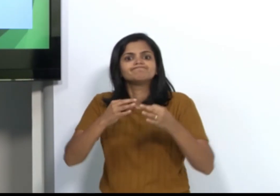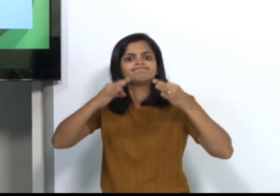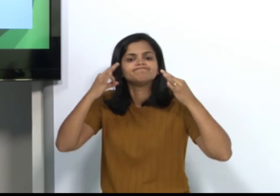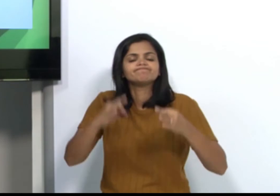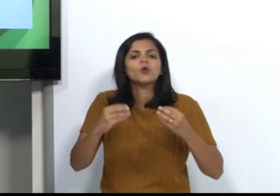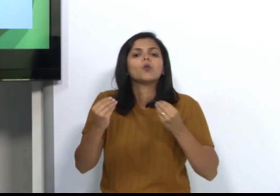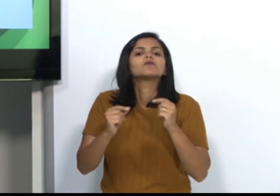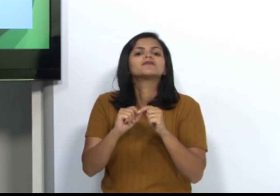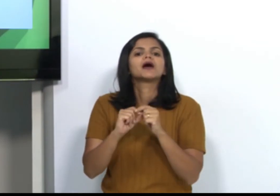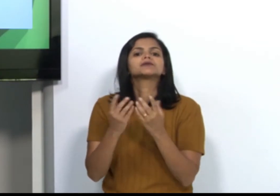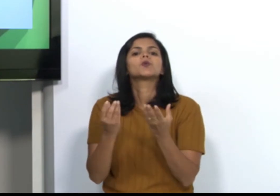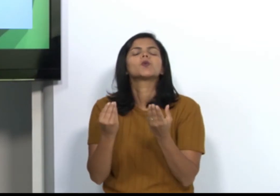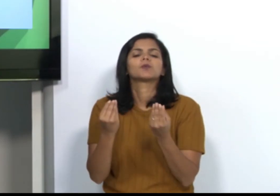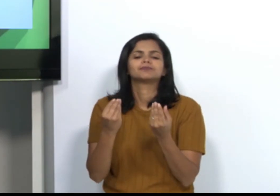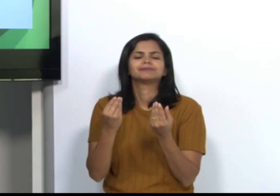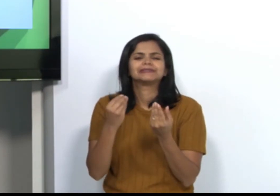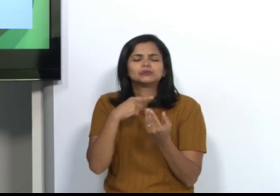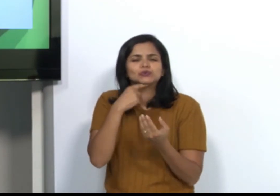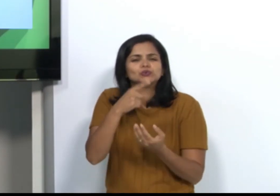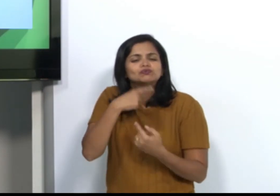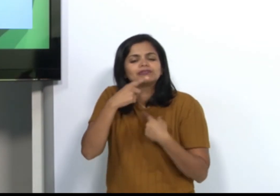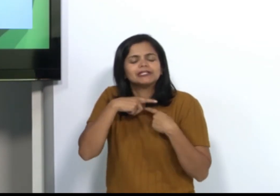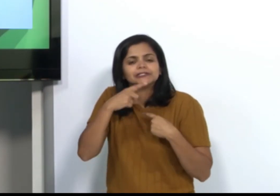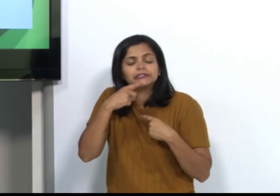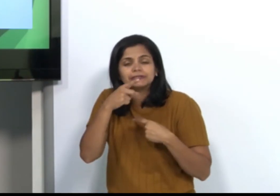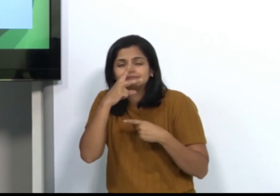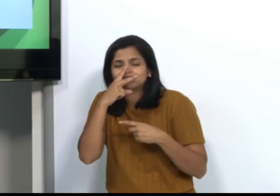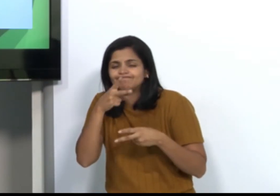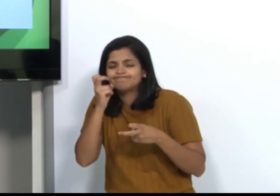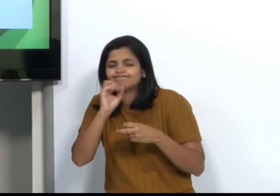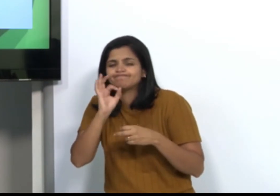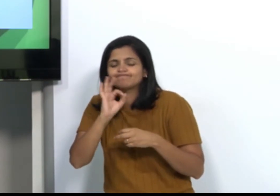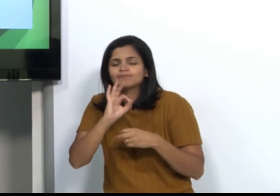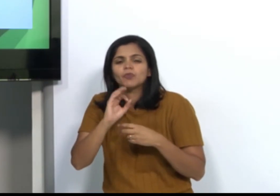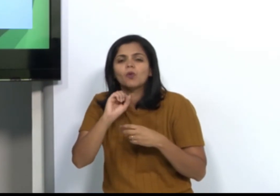o que eu faço? Se eu não tenho certeza,